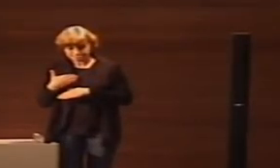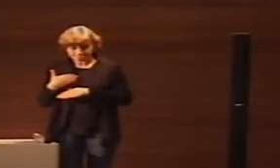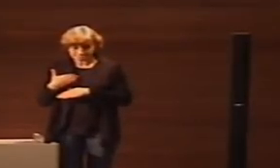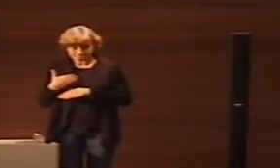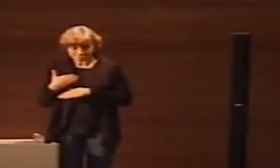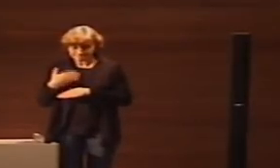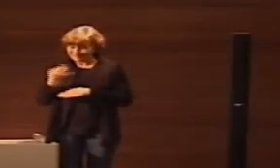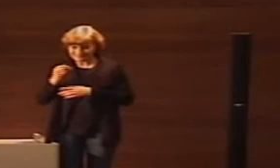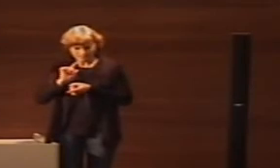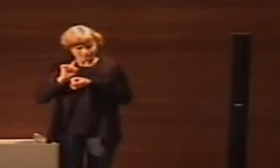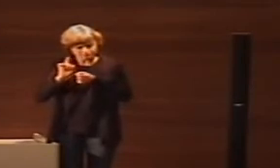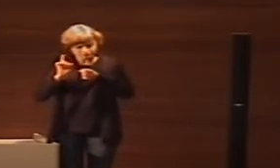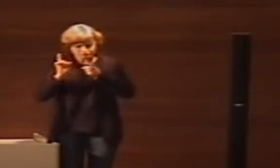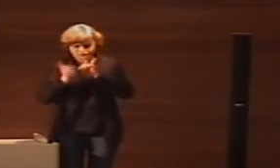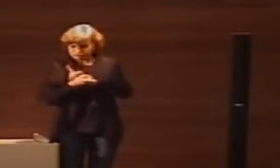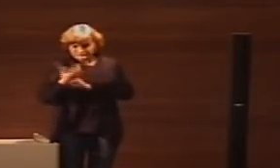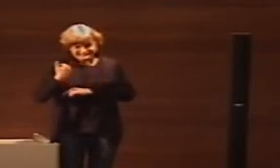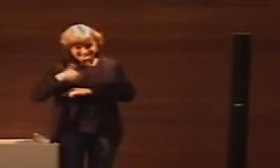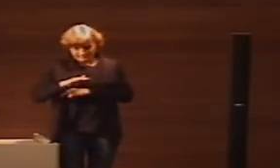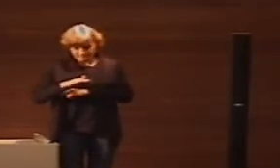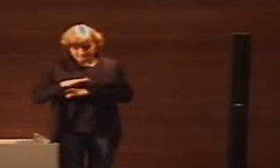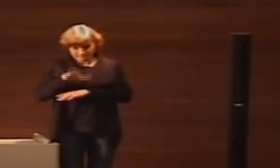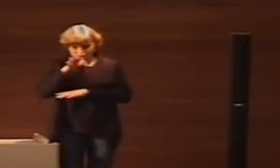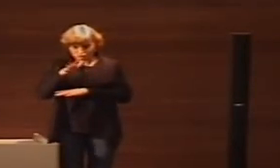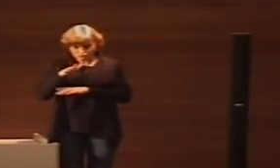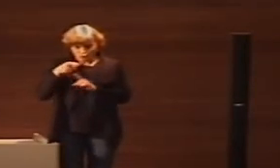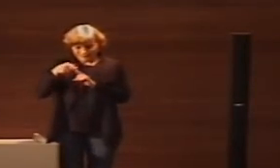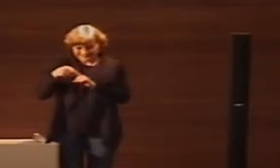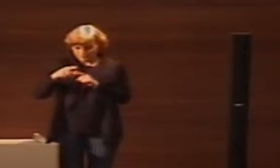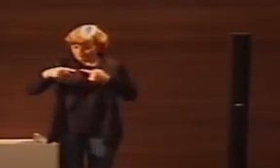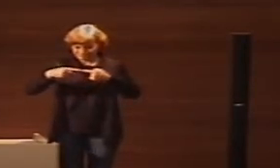va a ser difícil que se alcancen los objetivos subsiguientes.